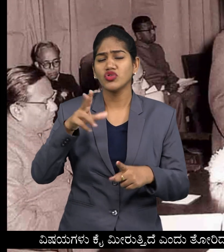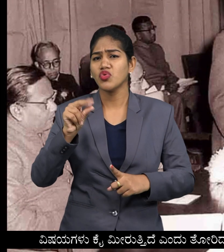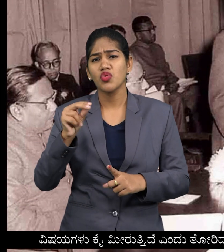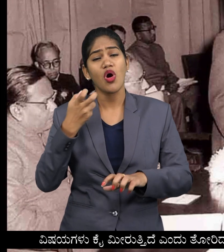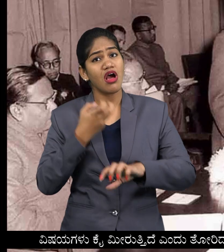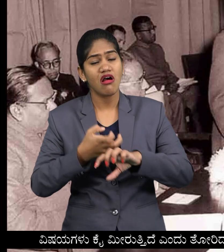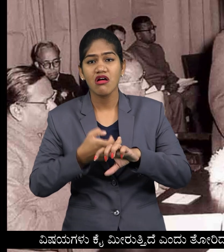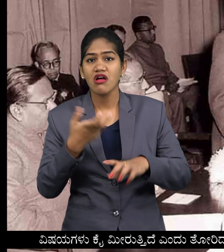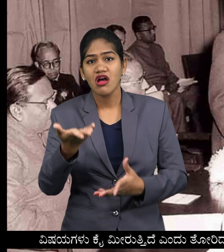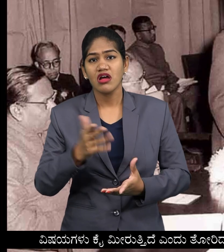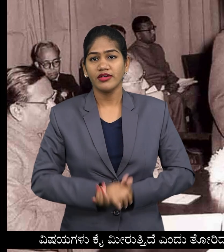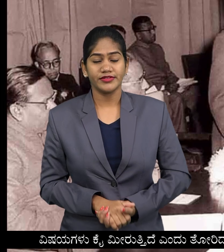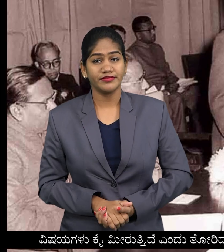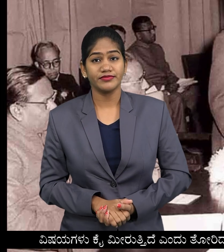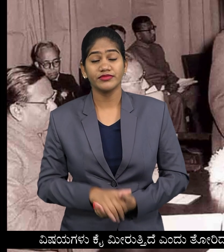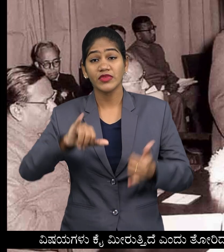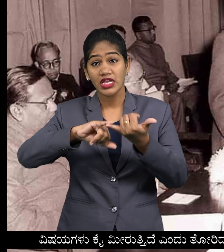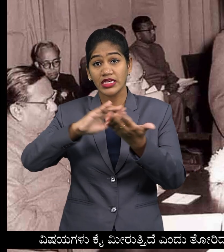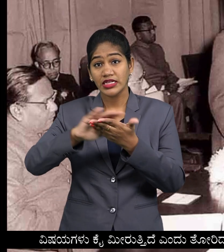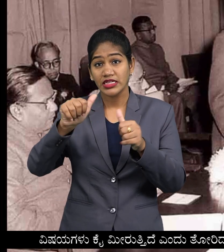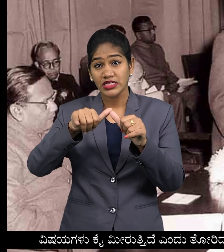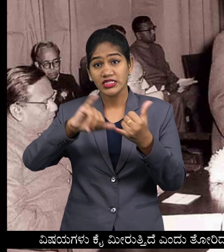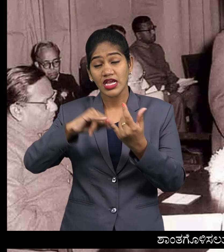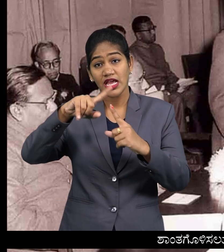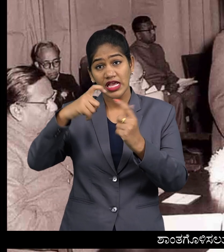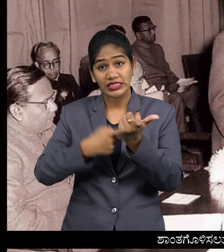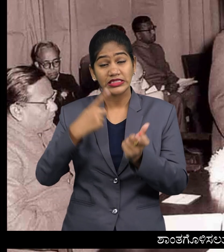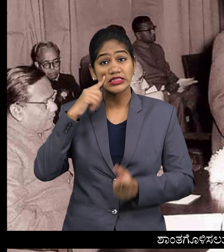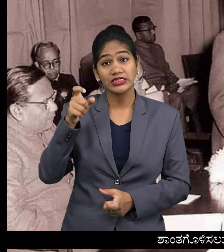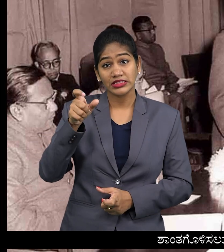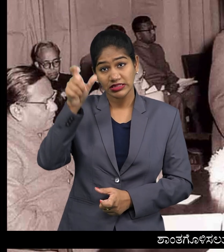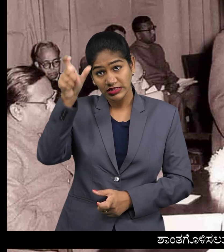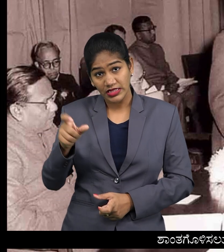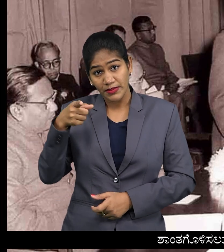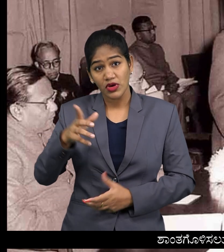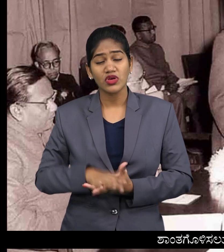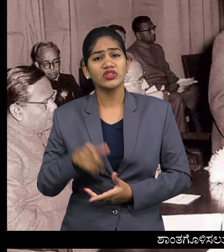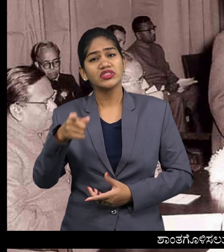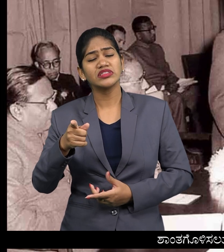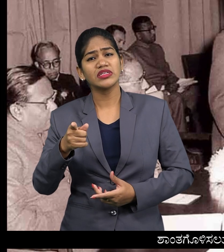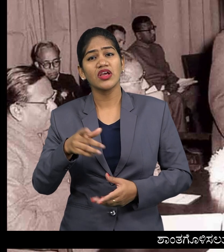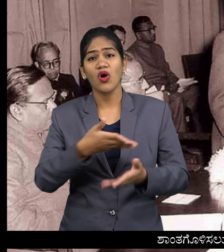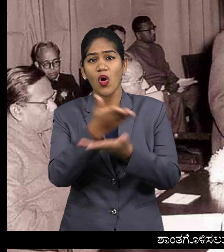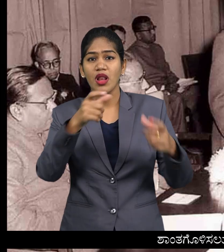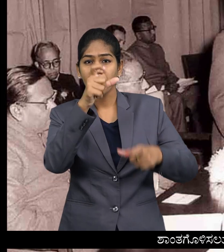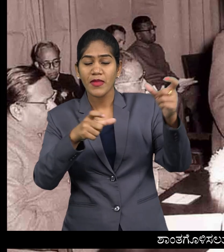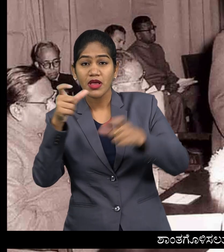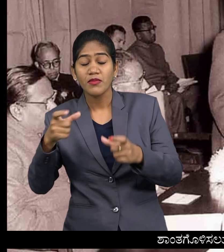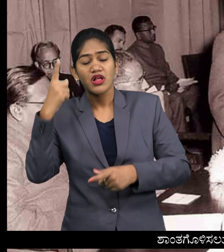ಶಾಸ್ತ್ರಿ ಹಿಂದಿ ವಿರೋಧಿ ಪಾಳೆಯದ ಮನಸ್ಸನ್ನು ಶಾಂತಗೊಳಿಸಲು ರಾಜಿ ಮಾಡಿಕೊಂಡರು.